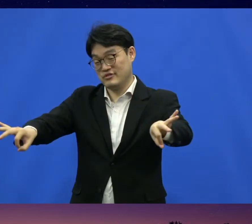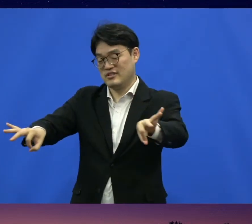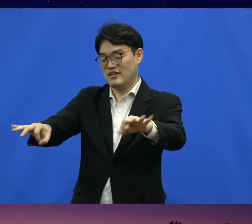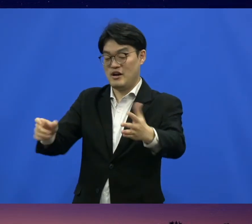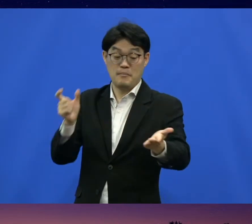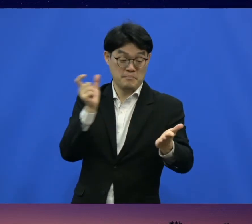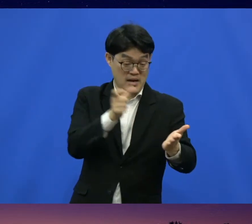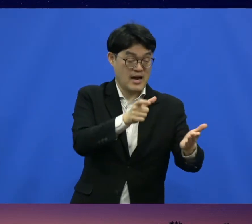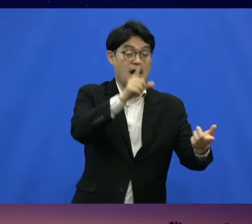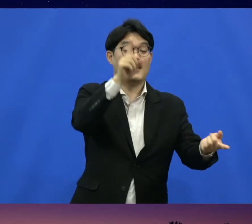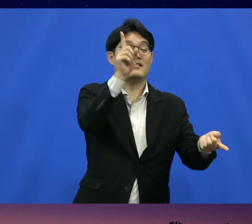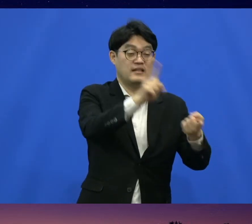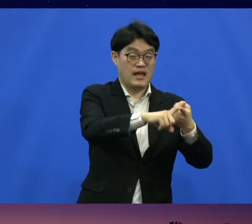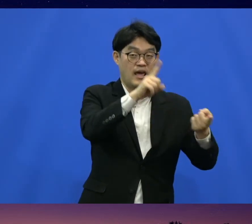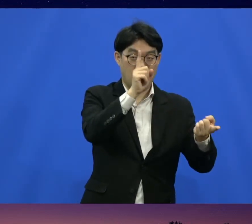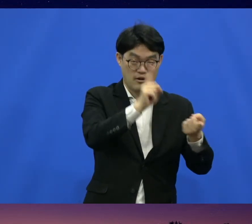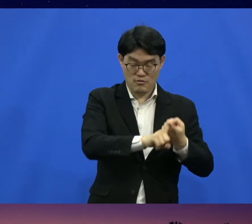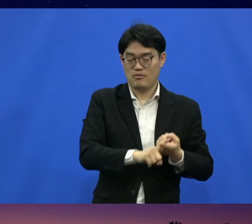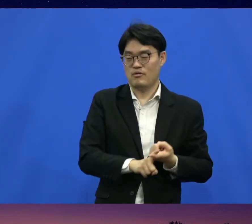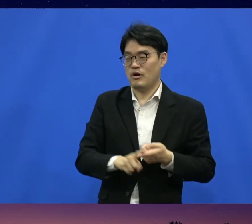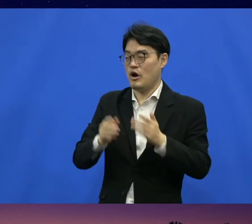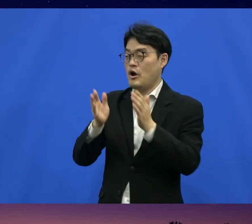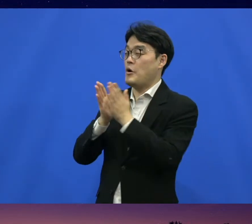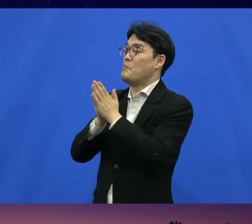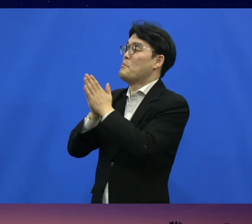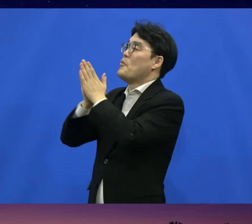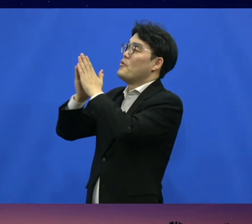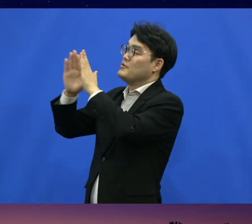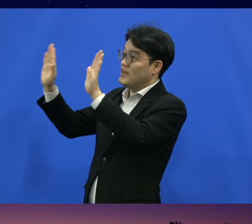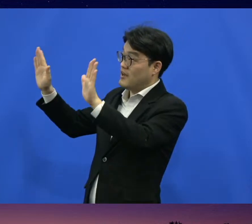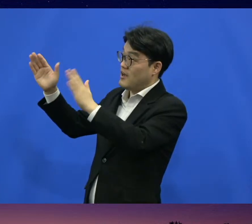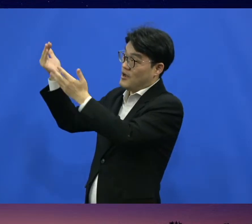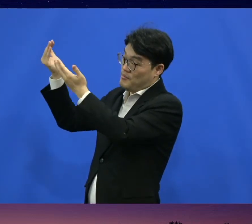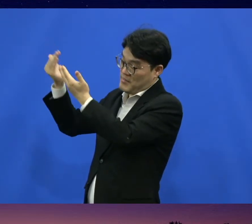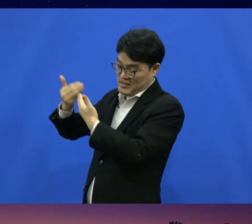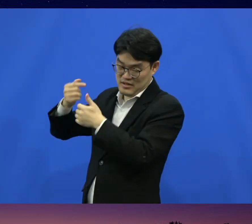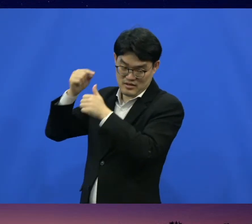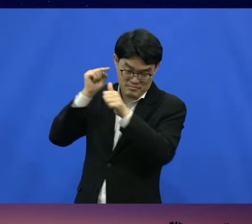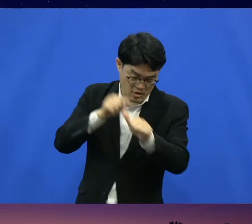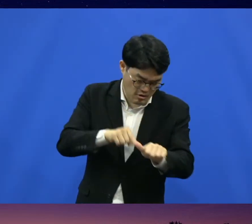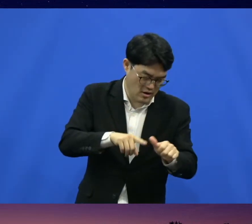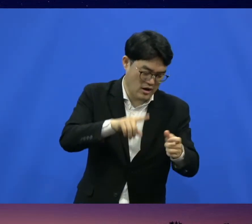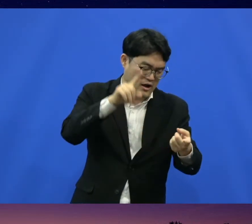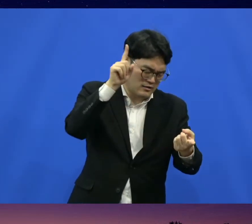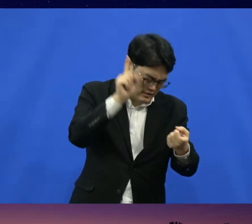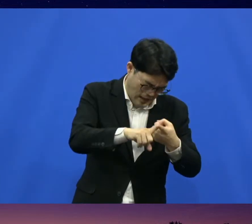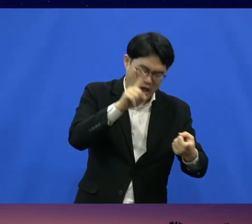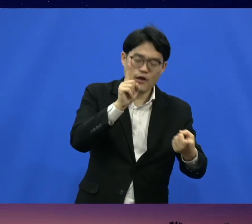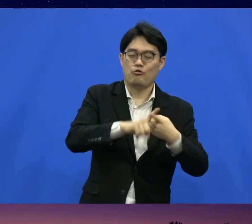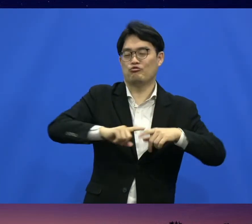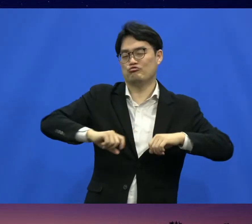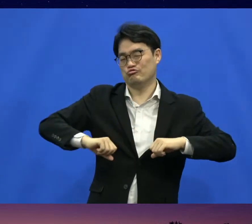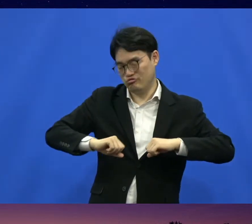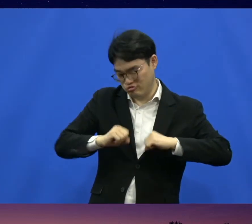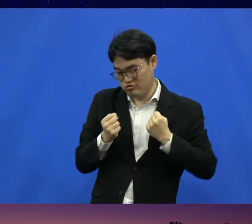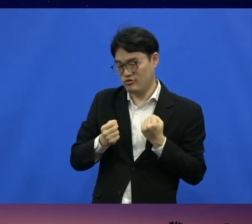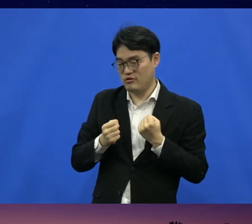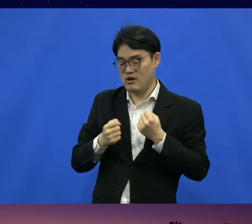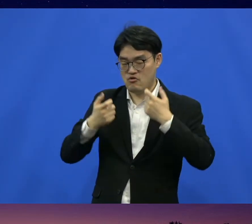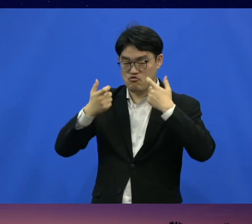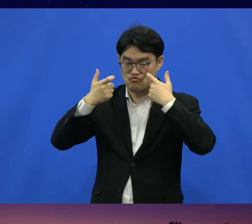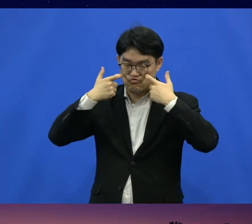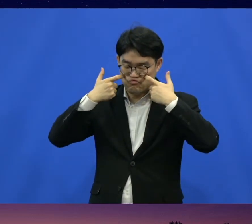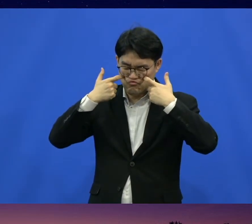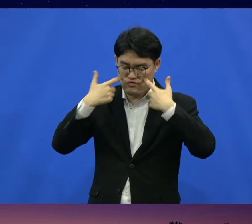모세가 여호와의 말씀을 따라 명한 대로 한 거예요. 그러니까 정확한 방법으로